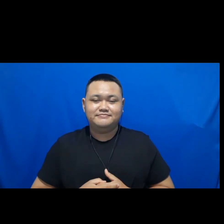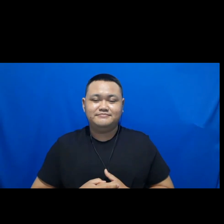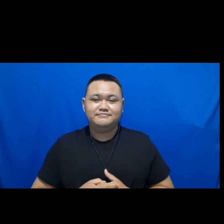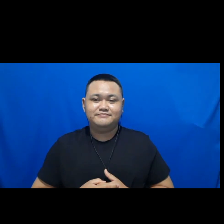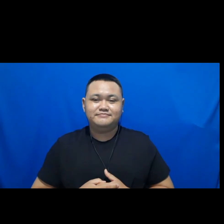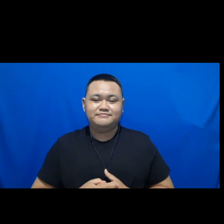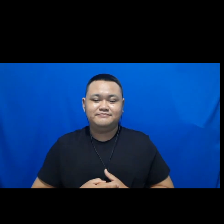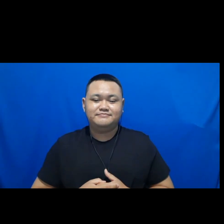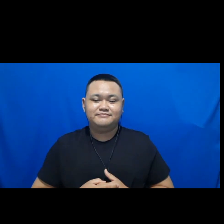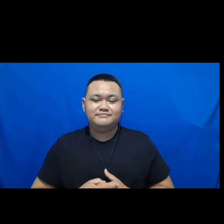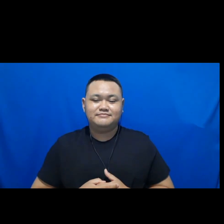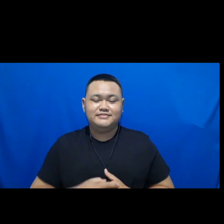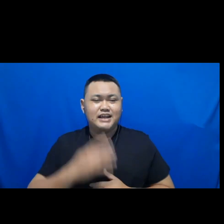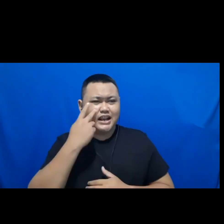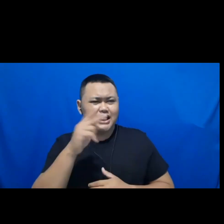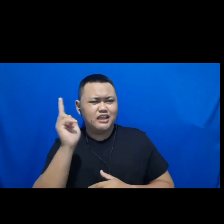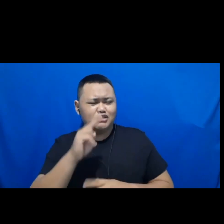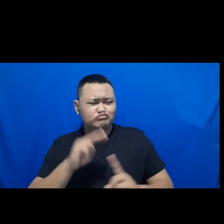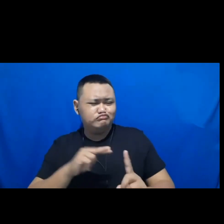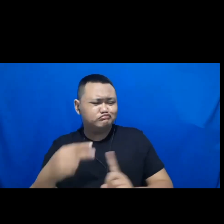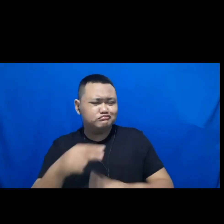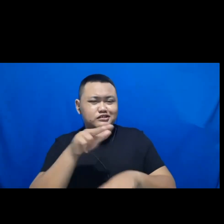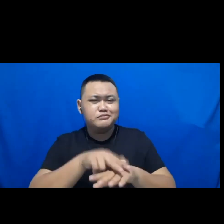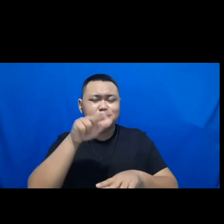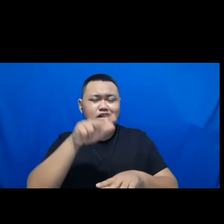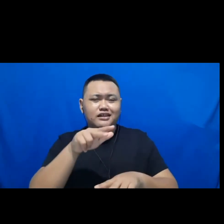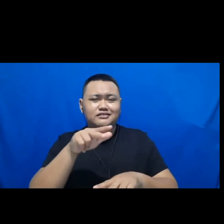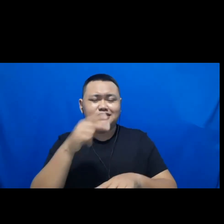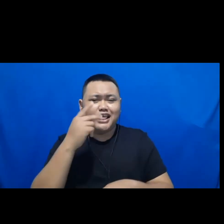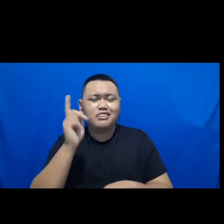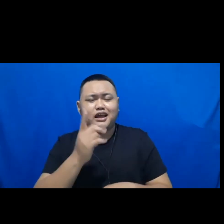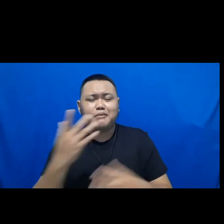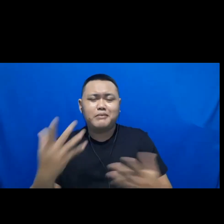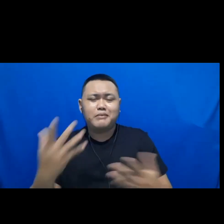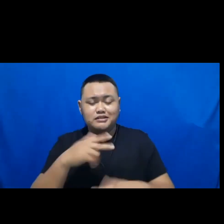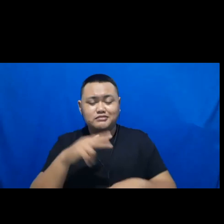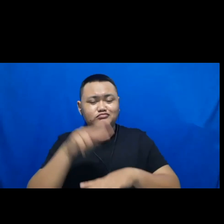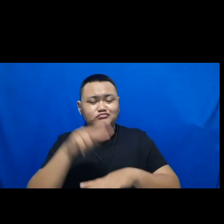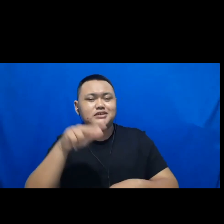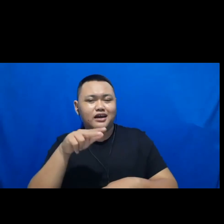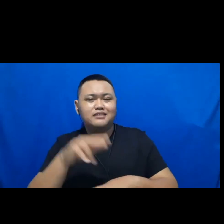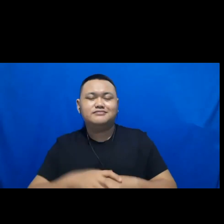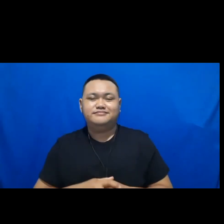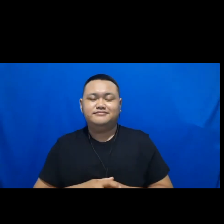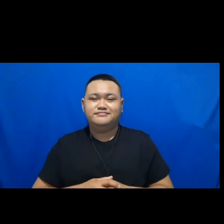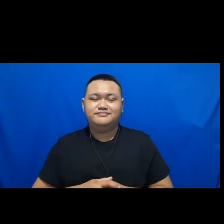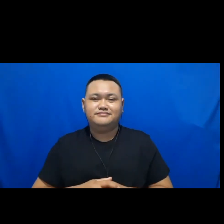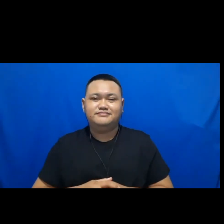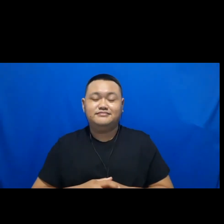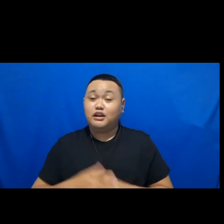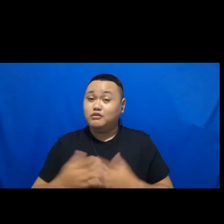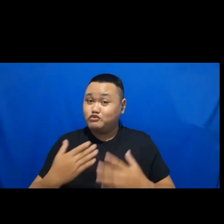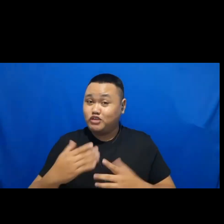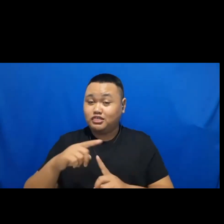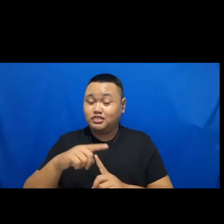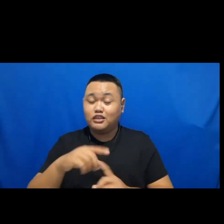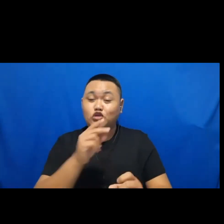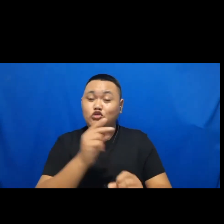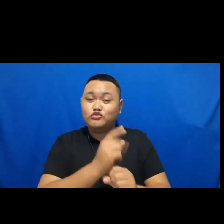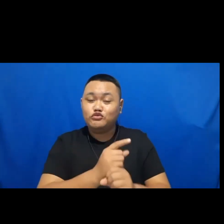kemudian maskulinitasnya itu jadi toksik begitu. Gitu. Nah, program afirmasi